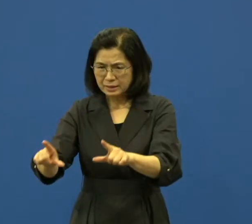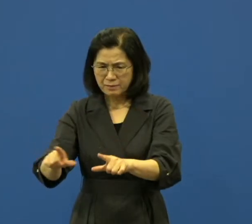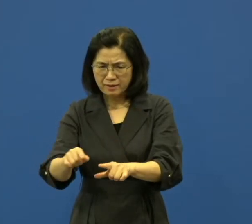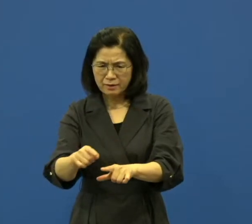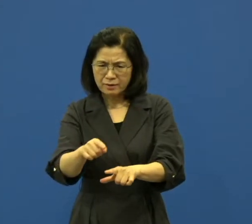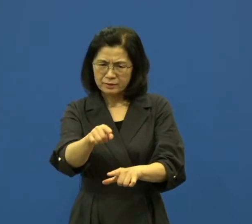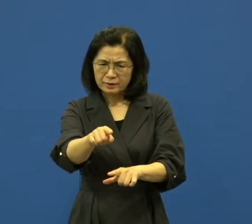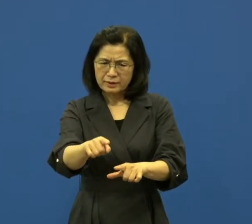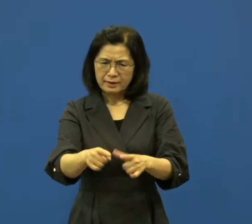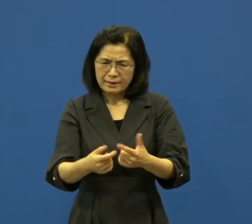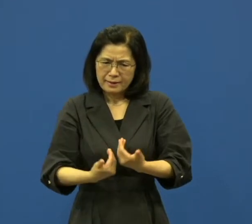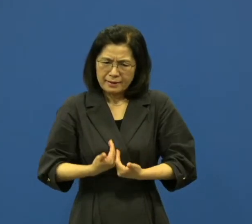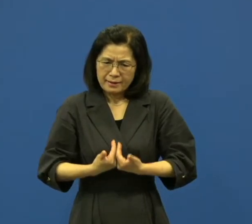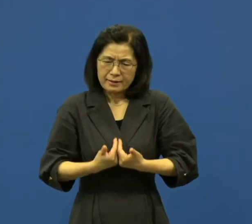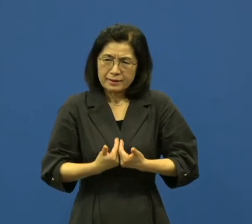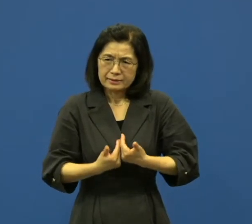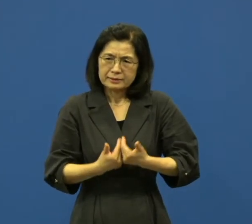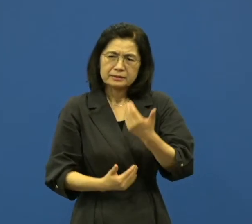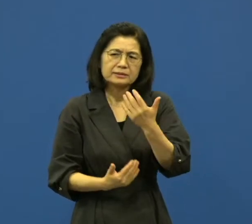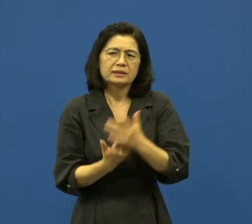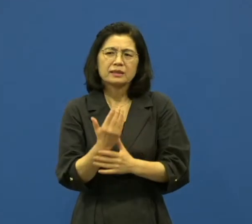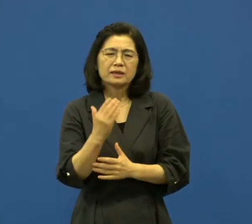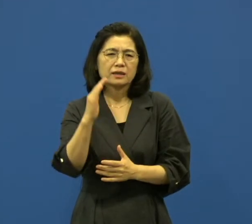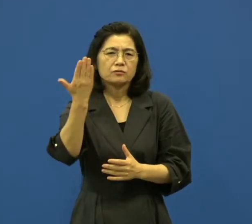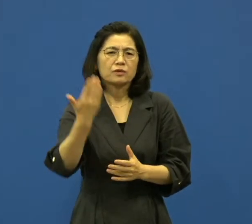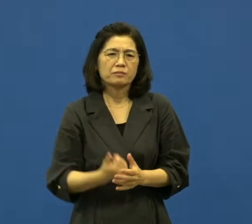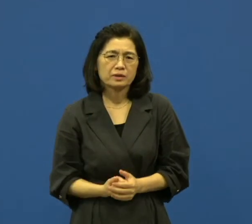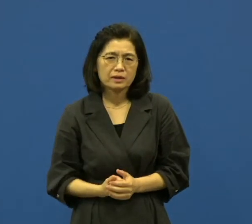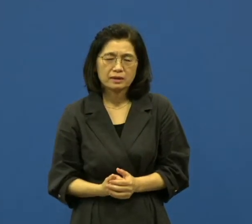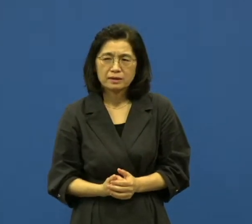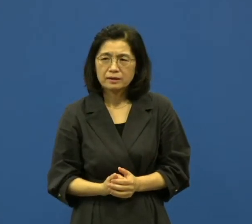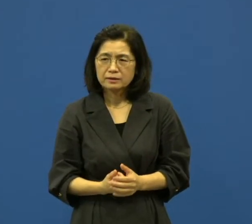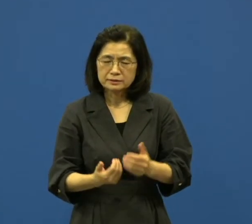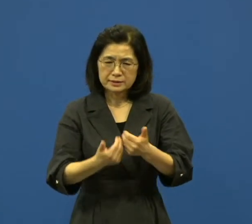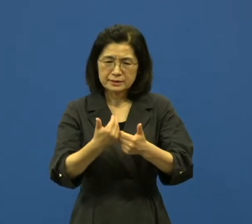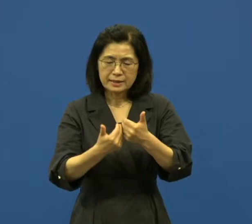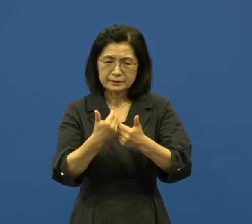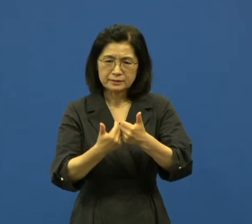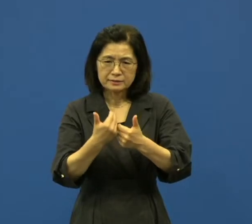그런데 믿음은 이 현실의 벽을 뛰어넘는 모험이 필요한 것입니다.